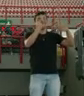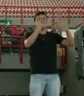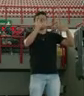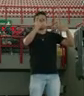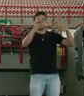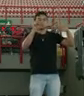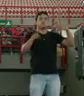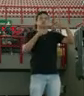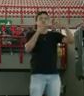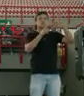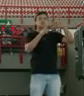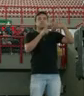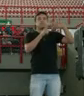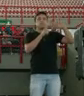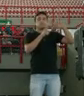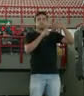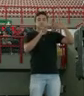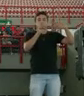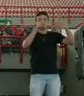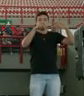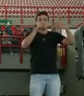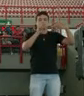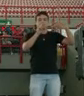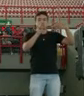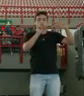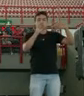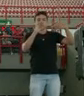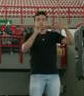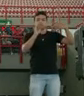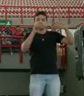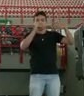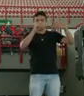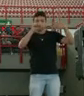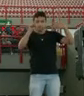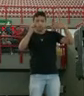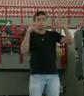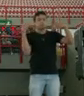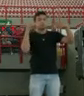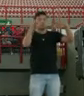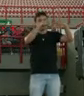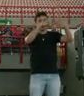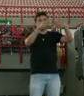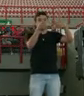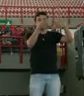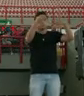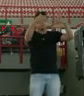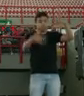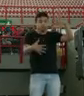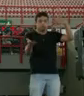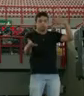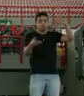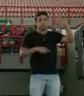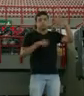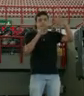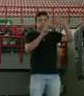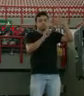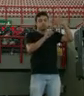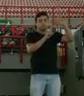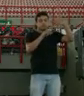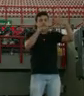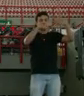as glândulas chamadas de endócrinas, que é o objetivo da nossa aula hoje, né? E as glândulas chamadas de